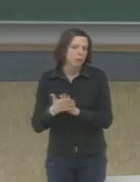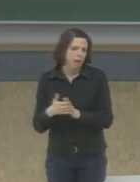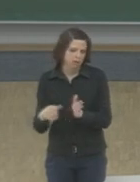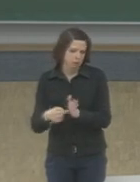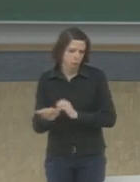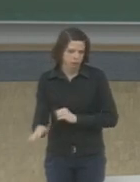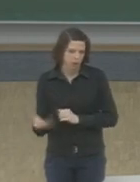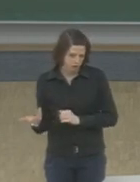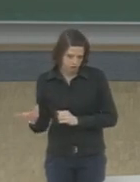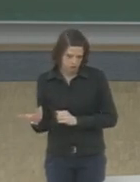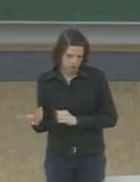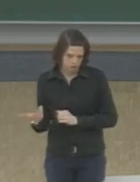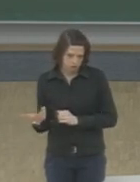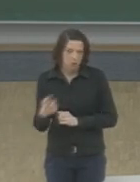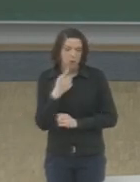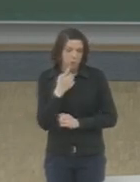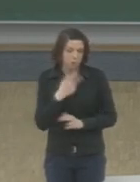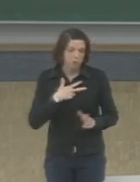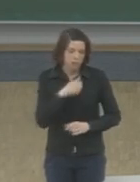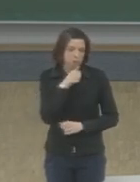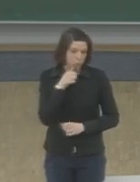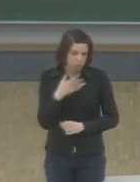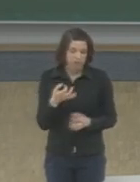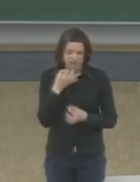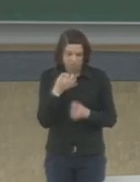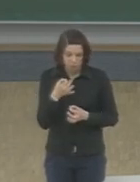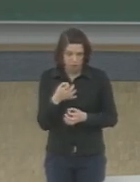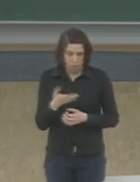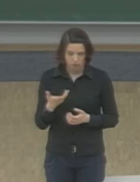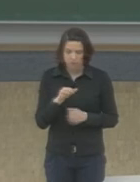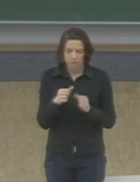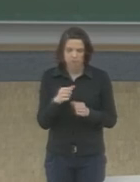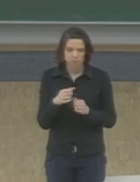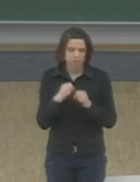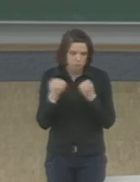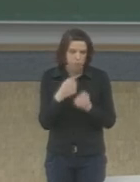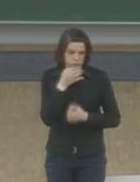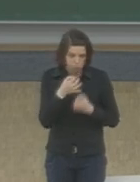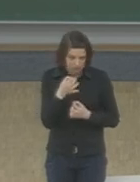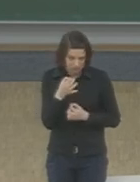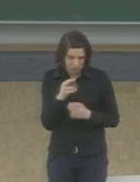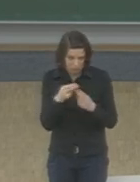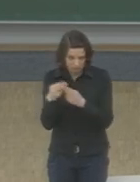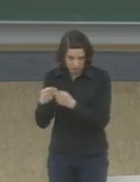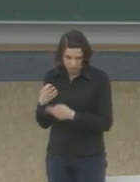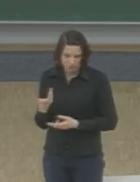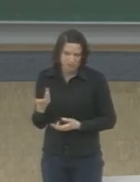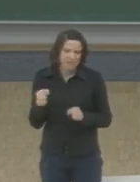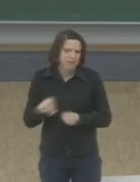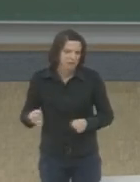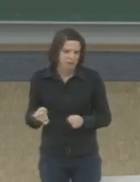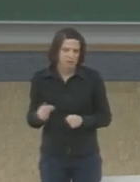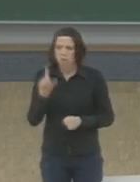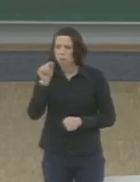vielleicht doch nicht ganz so berufs- und situationsspezifisch ausgelegt werden sollte, Es sei denn, Sie wollen 70.000 Kompetenzen